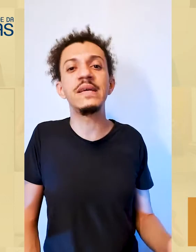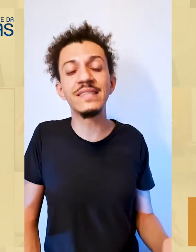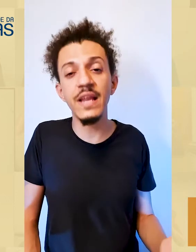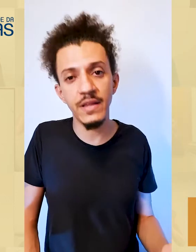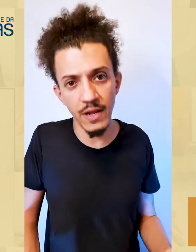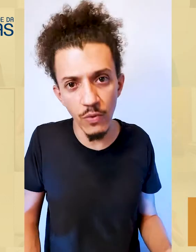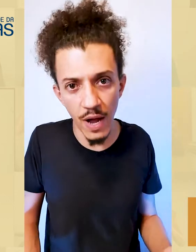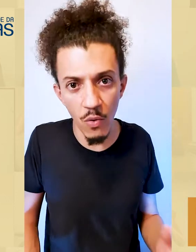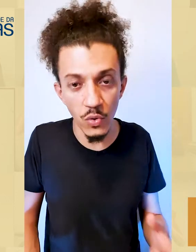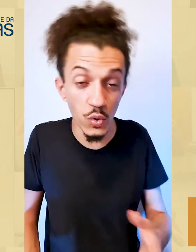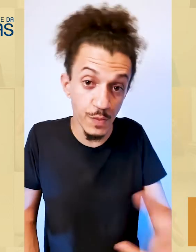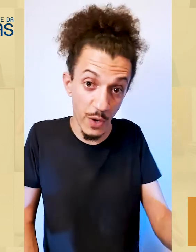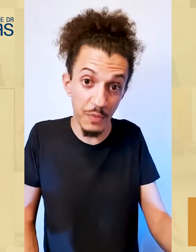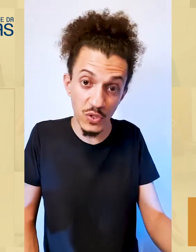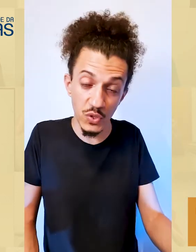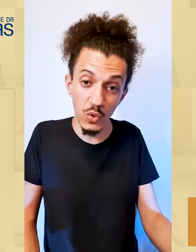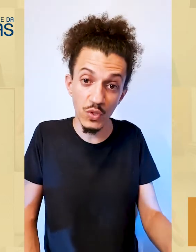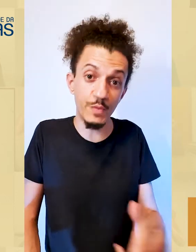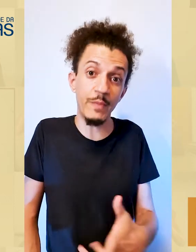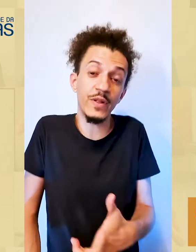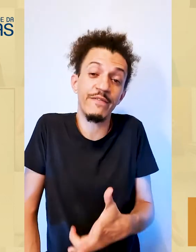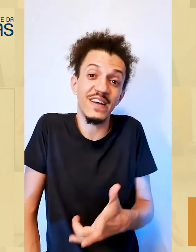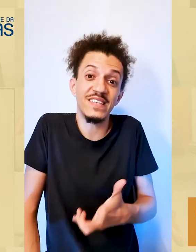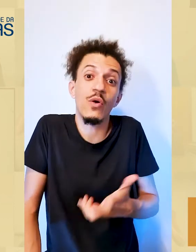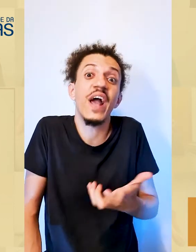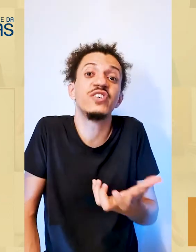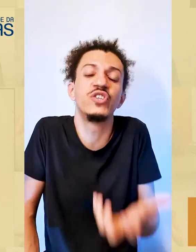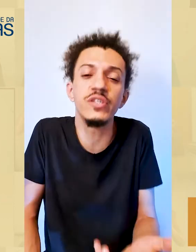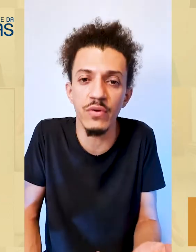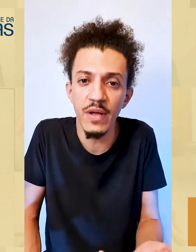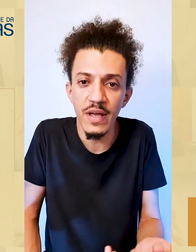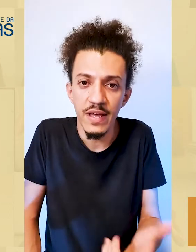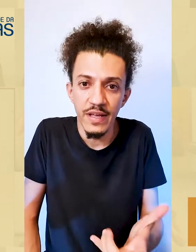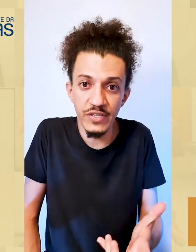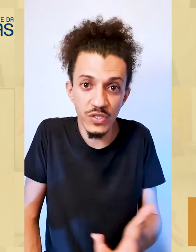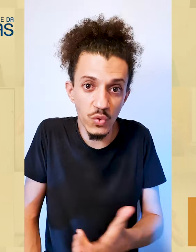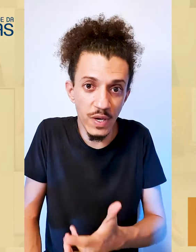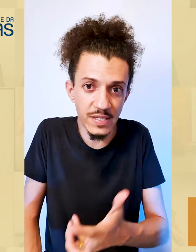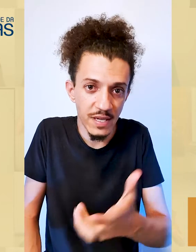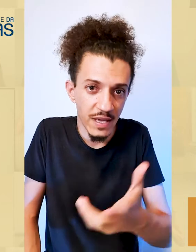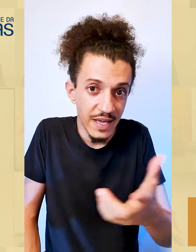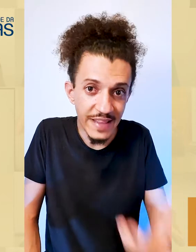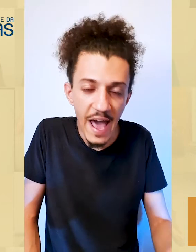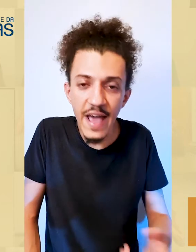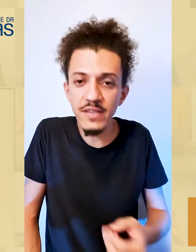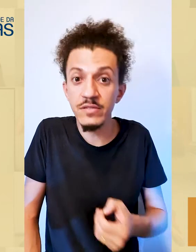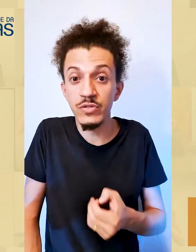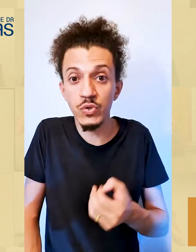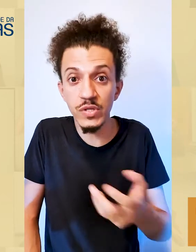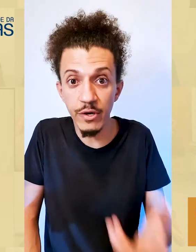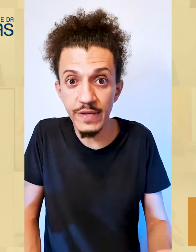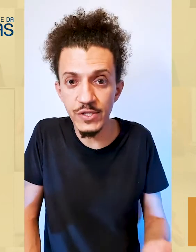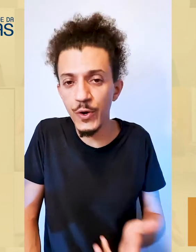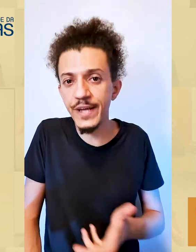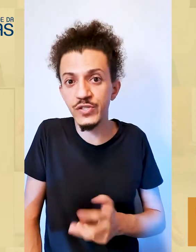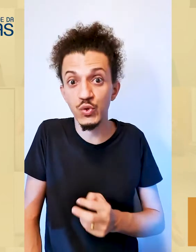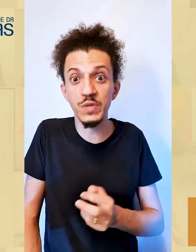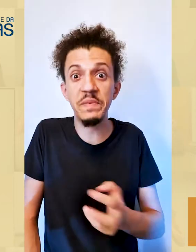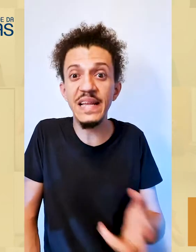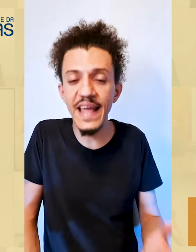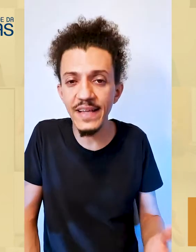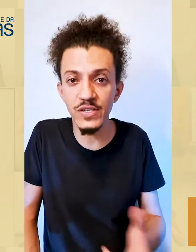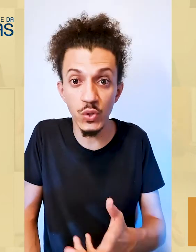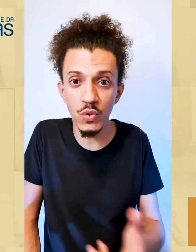uma escrita natural dos próprios surdos para poder fazer o registro de suas ideias, de suas anotações,